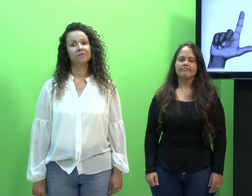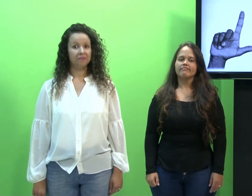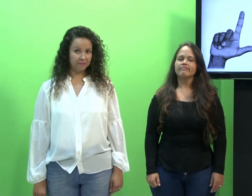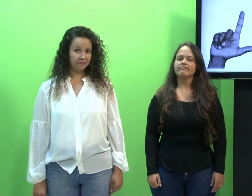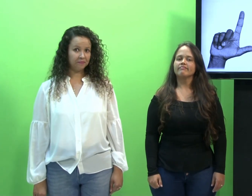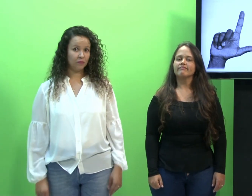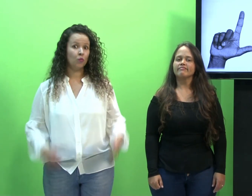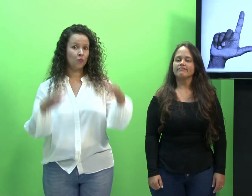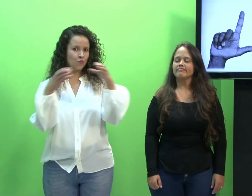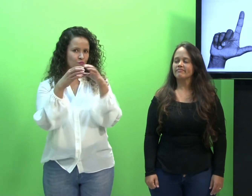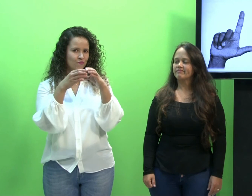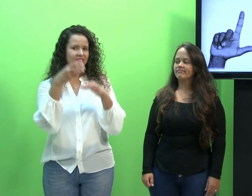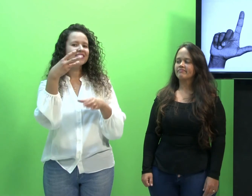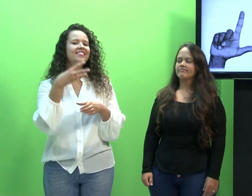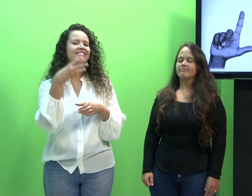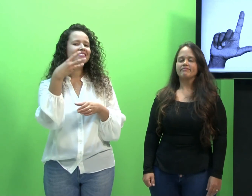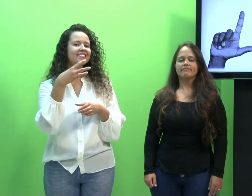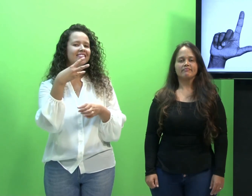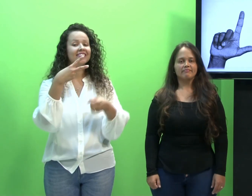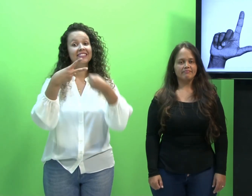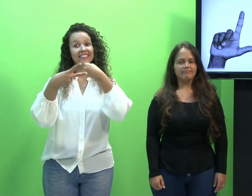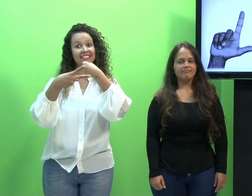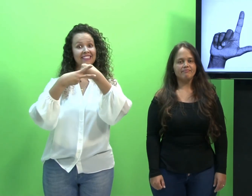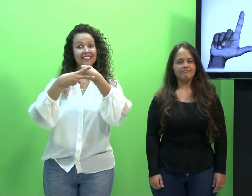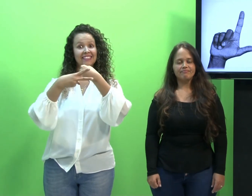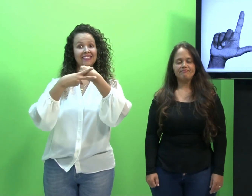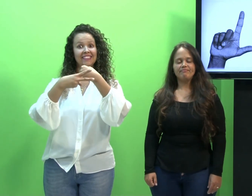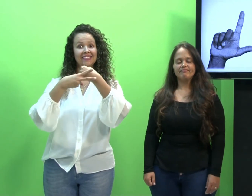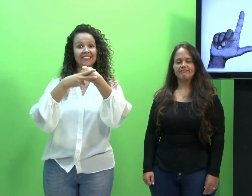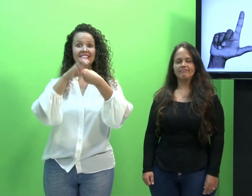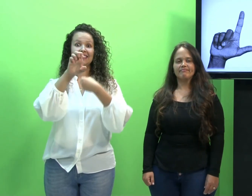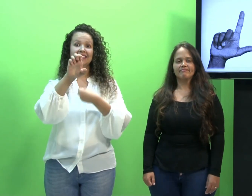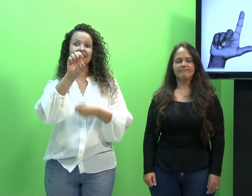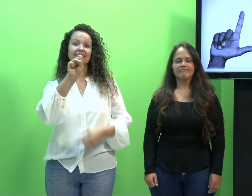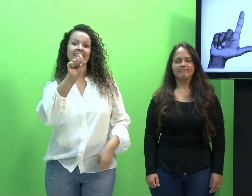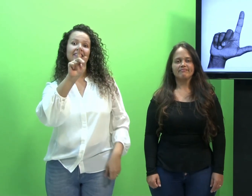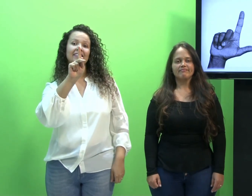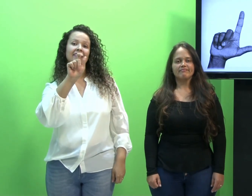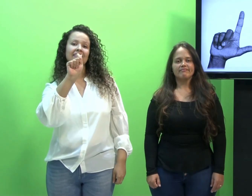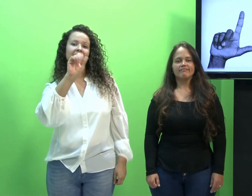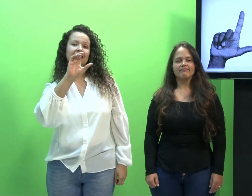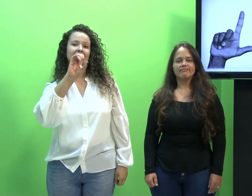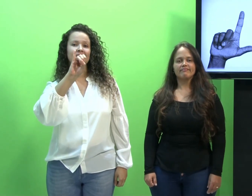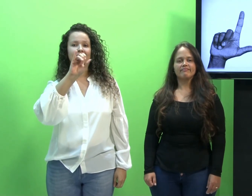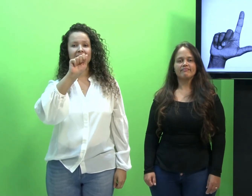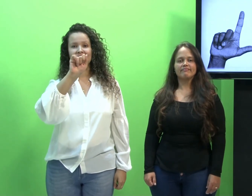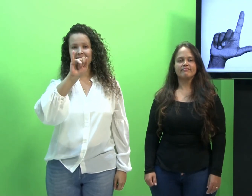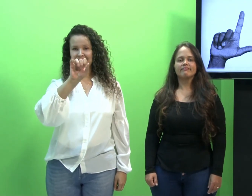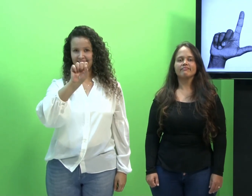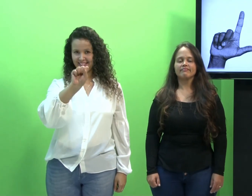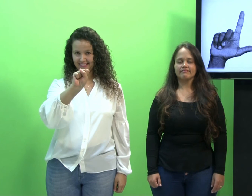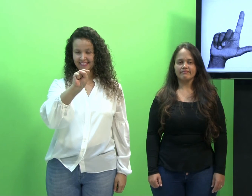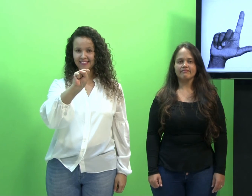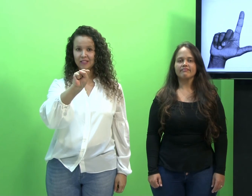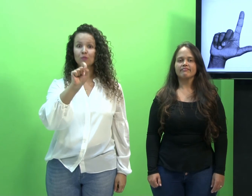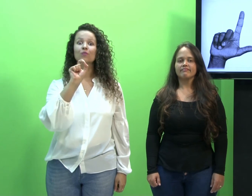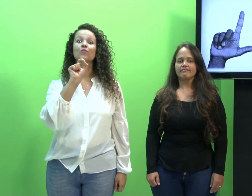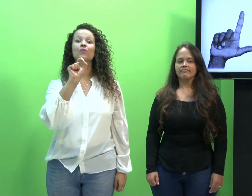O terceiro grupo são dos verbos espaciais, que têm